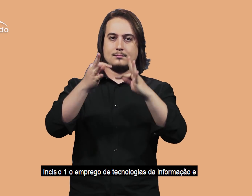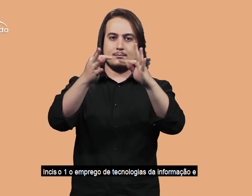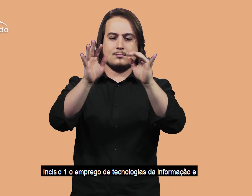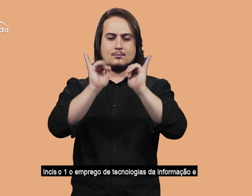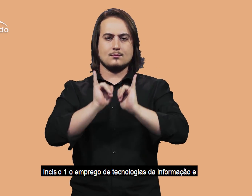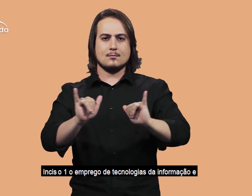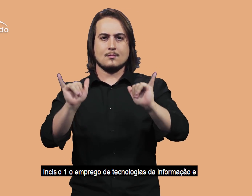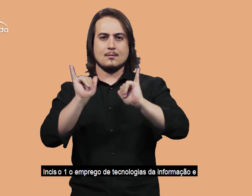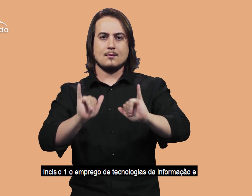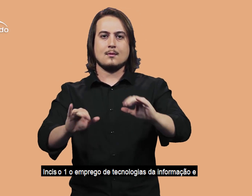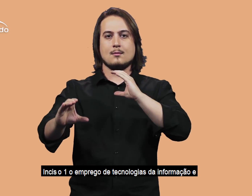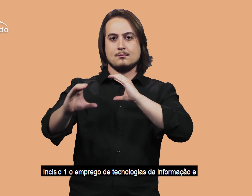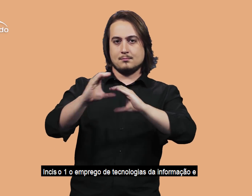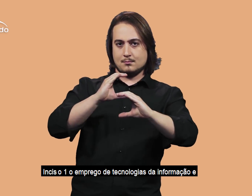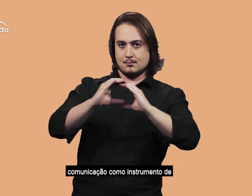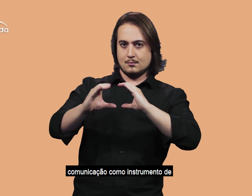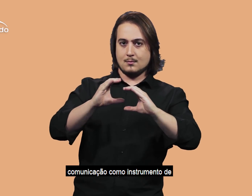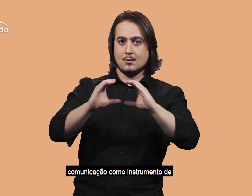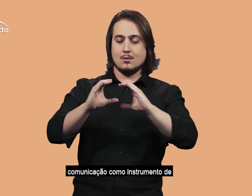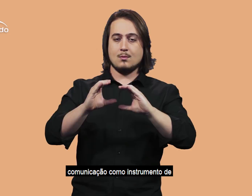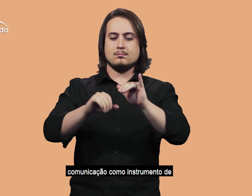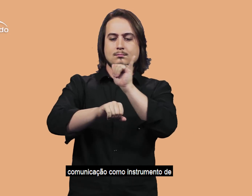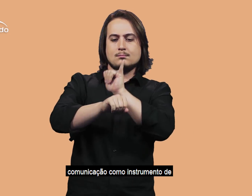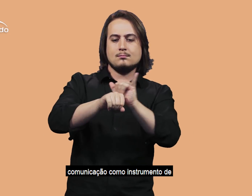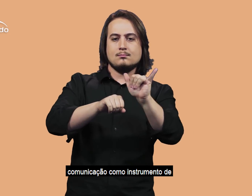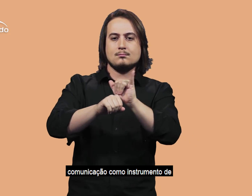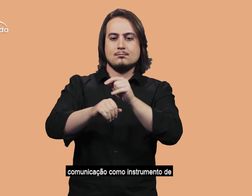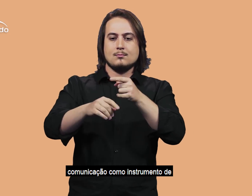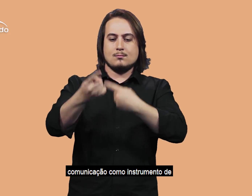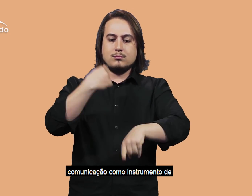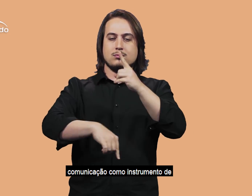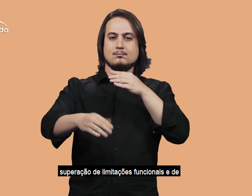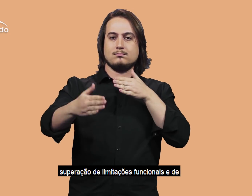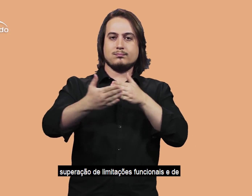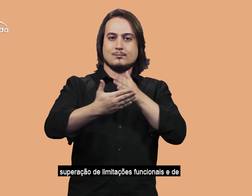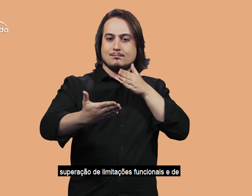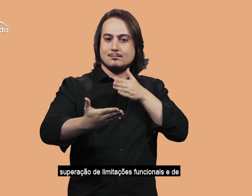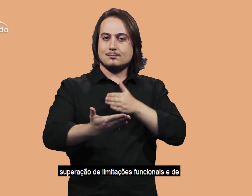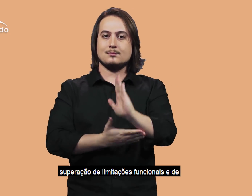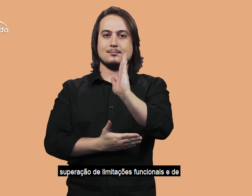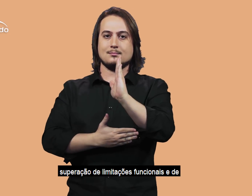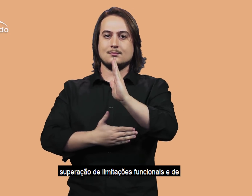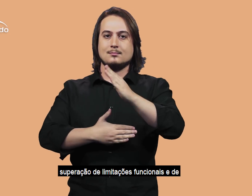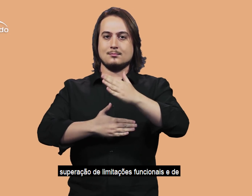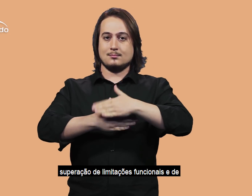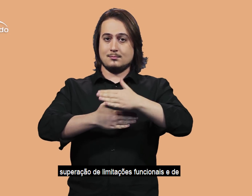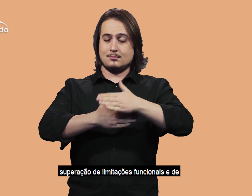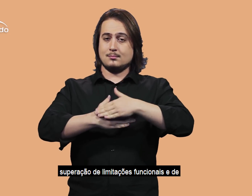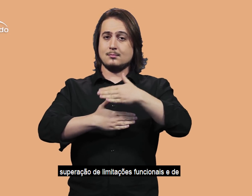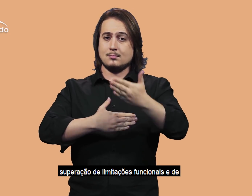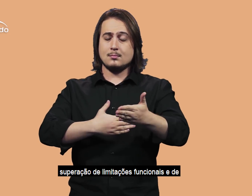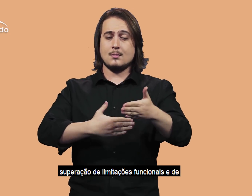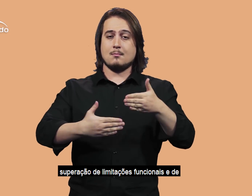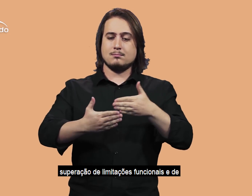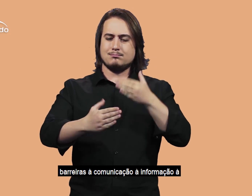da informação e comunicação como instrumento de superação de limitações funcionais e de barreiras na comunicação